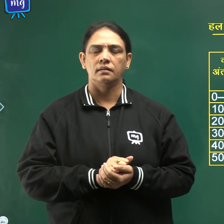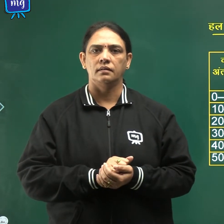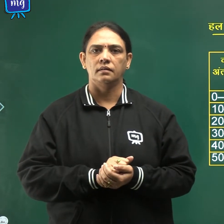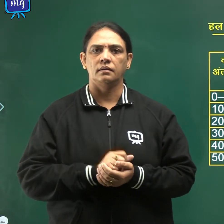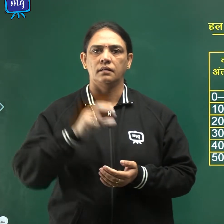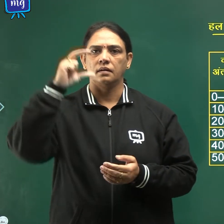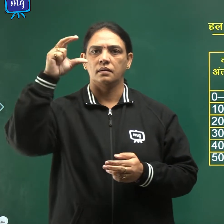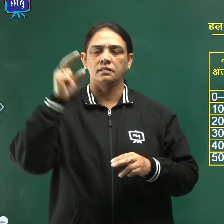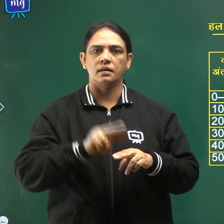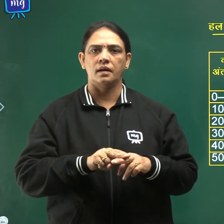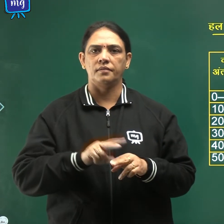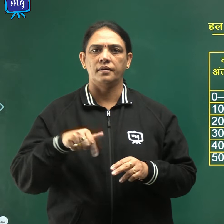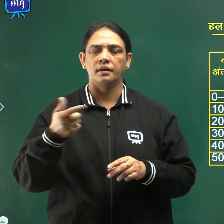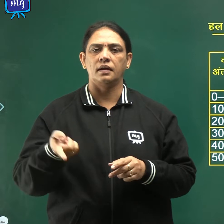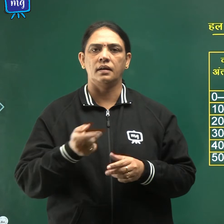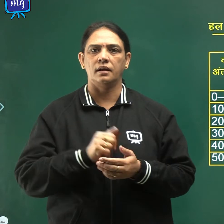संचयी बारंबारता के लिए